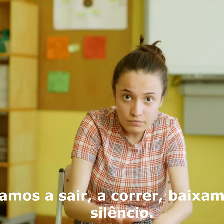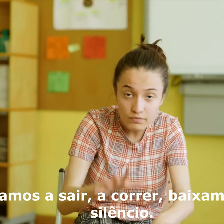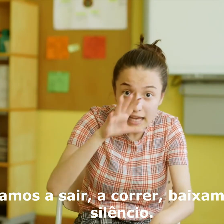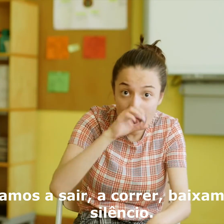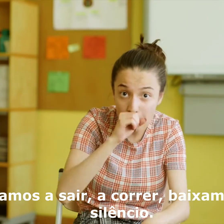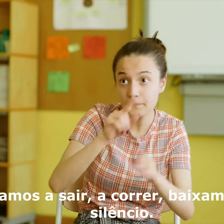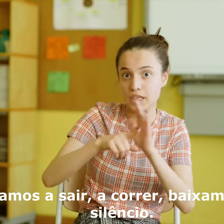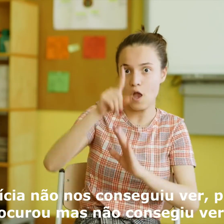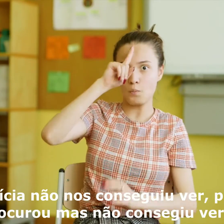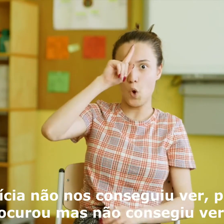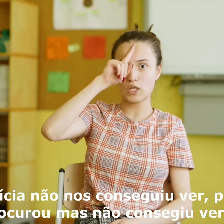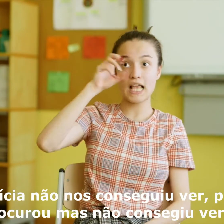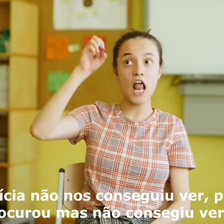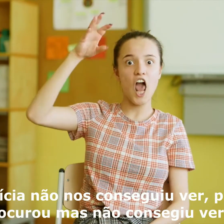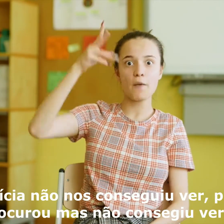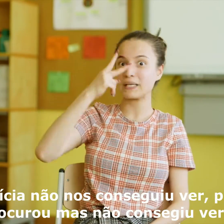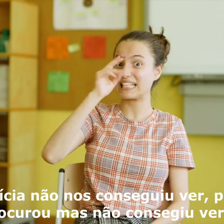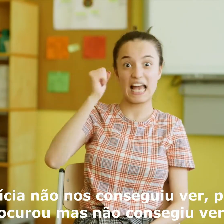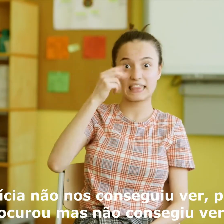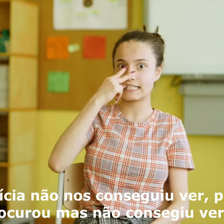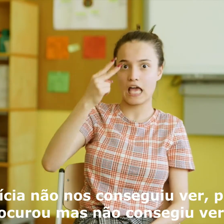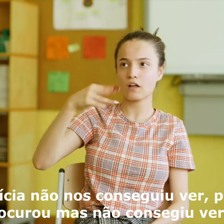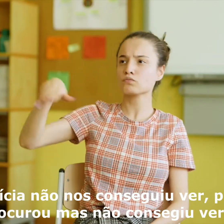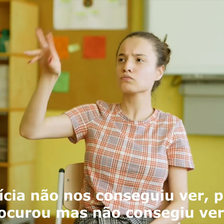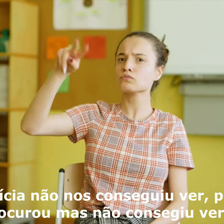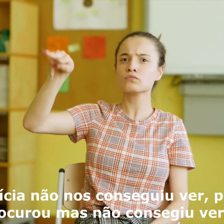A polícia não conseguia ver-nos, mas andava à nossa procura.